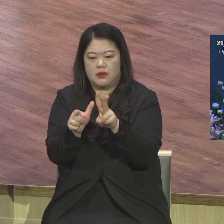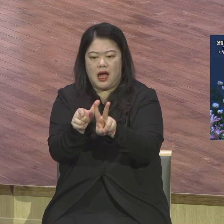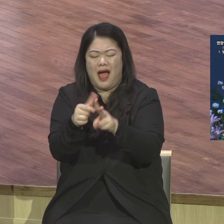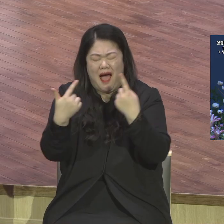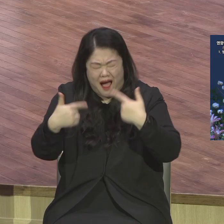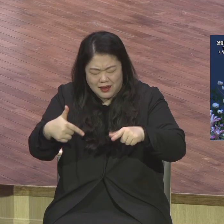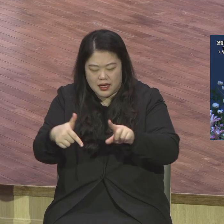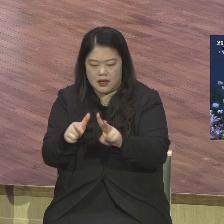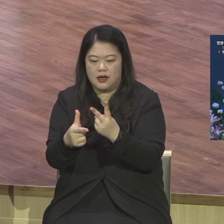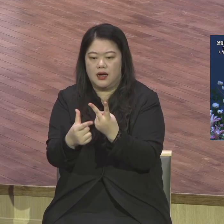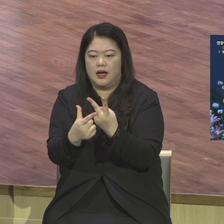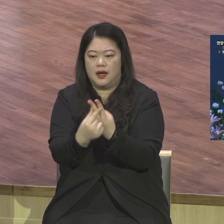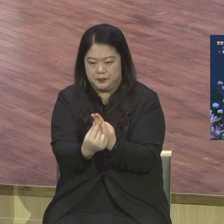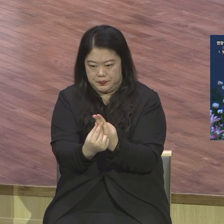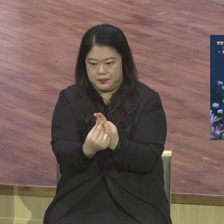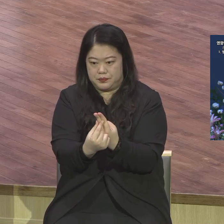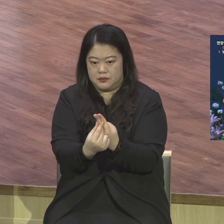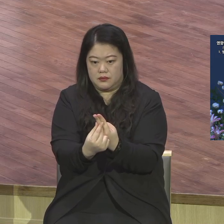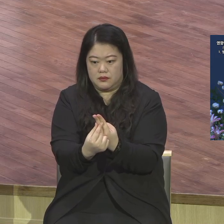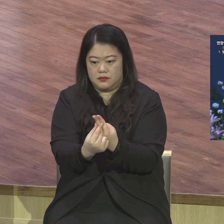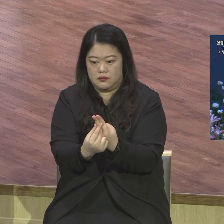그렇게 설명을 하고 있는 겁니다.